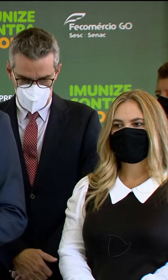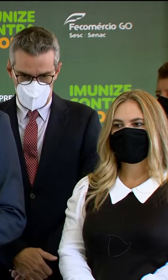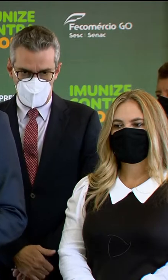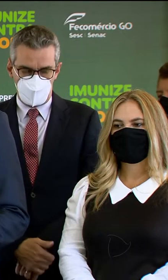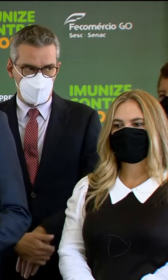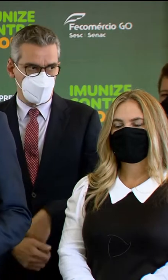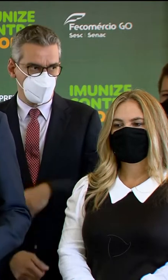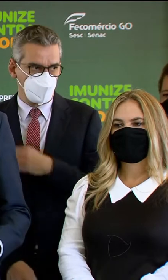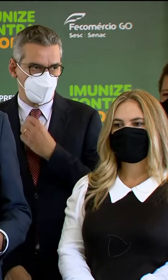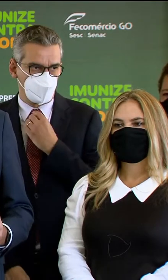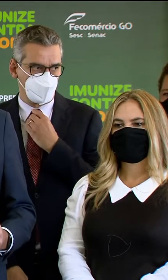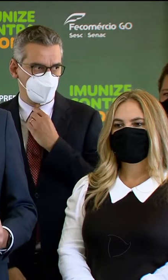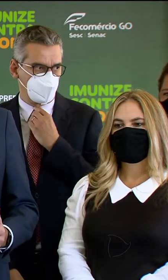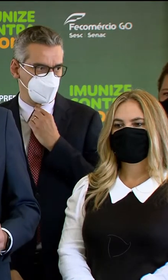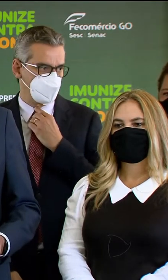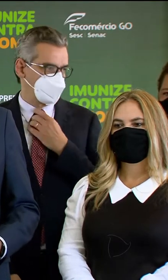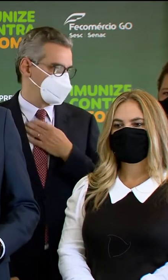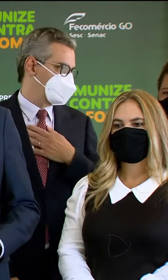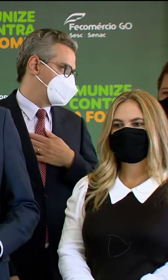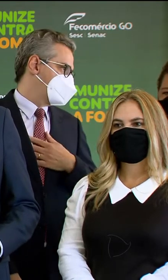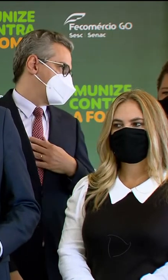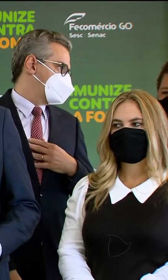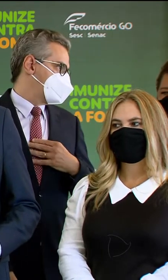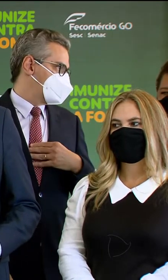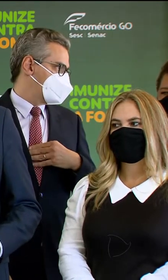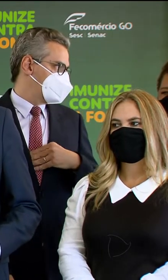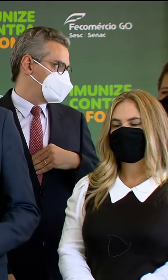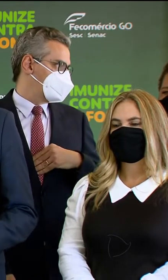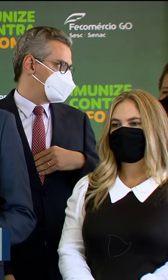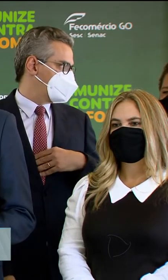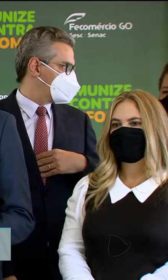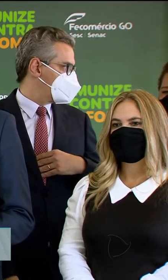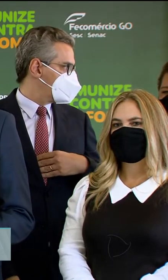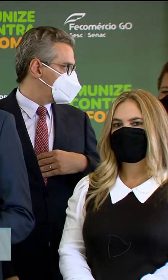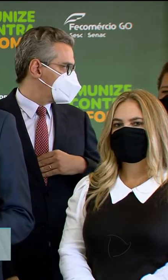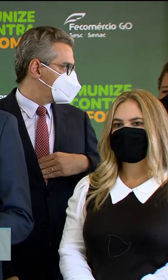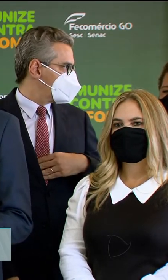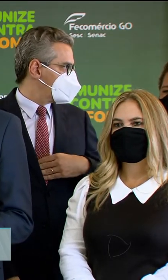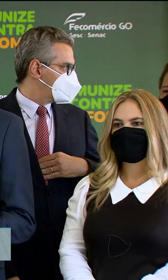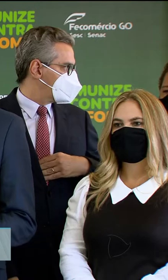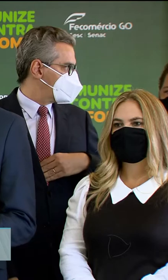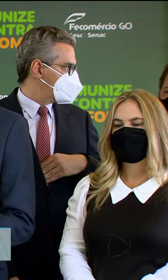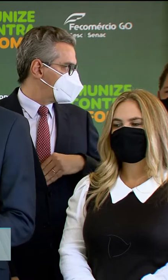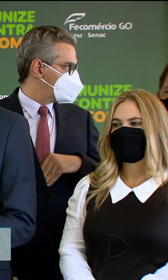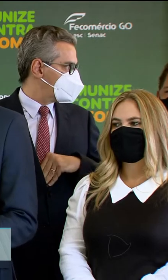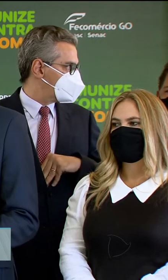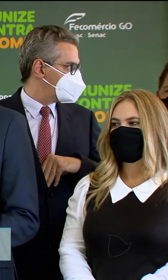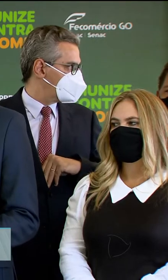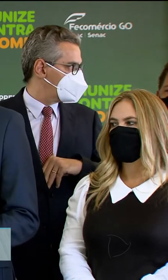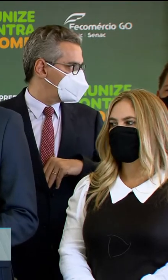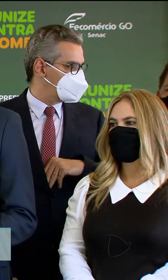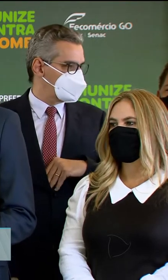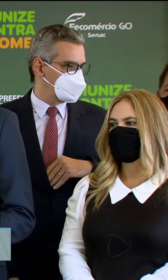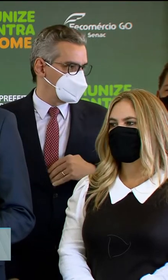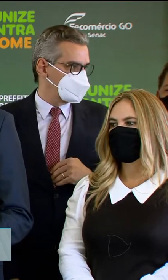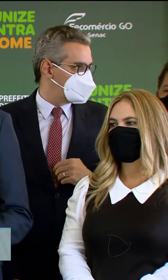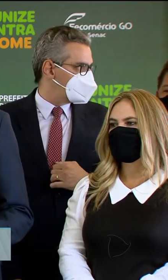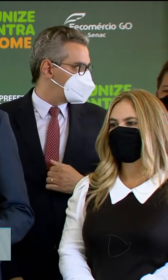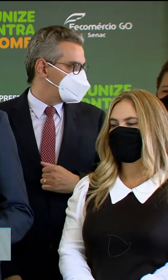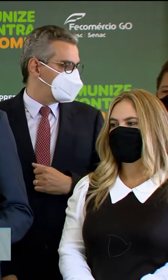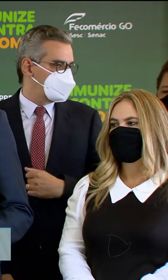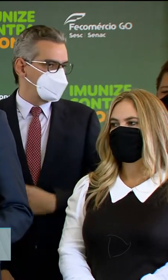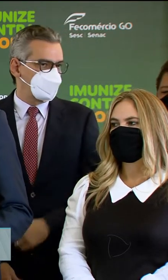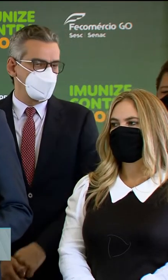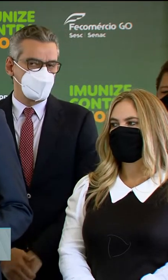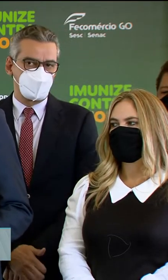sempre buscando oferecer algo a mais para a população que possibilitou a união dessas secretarias em